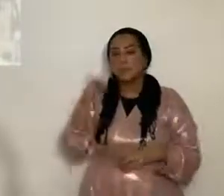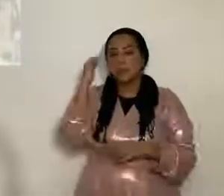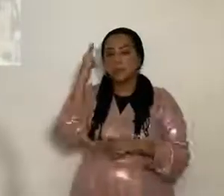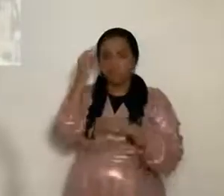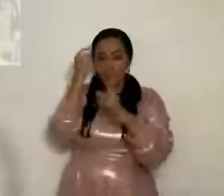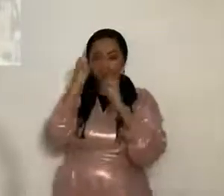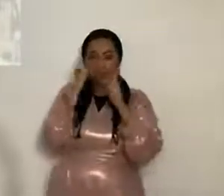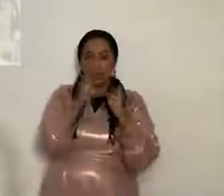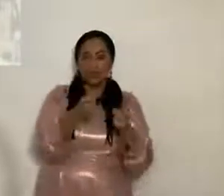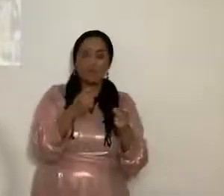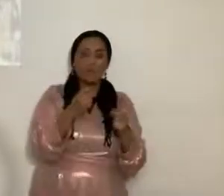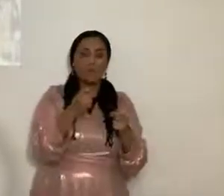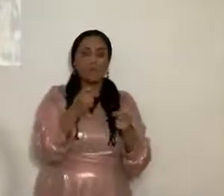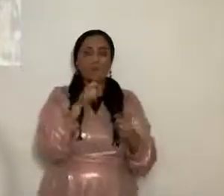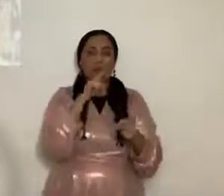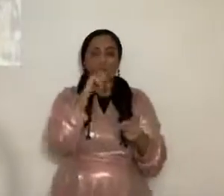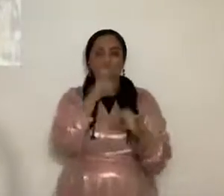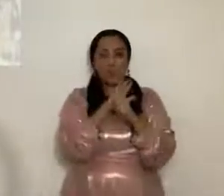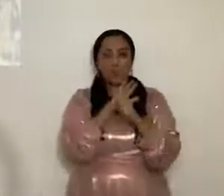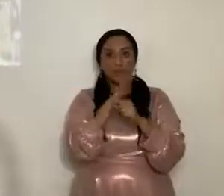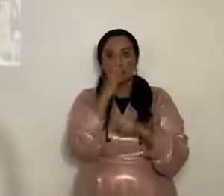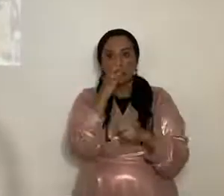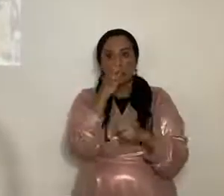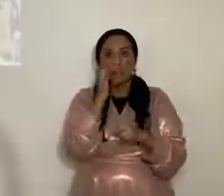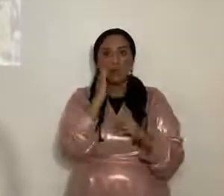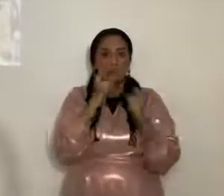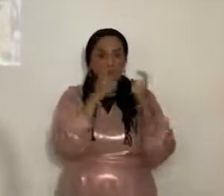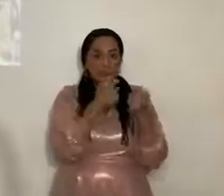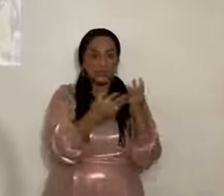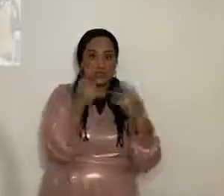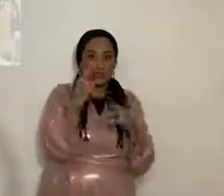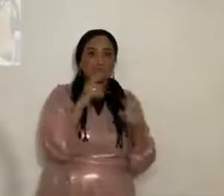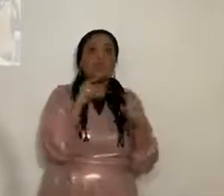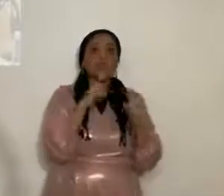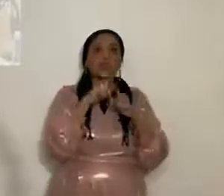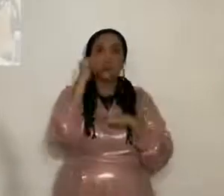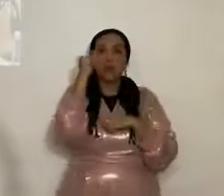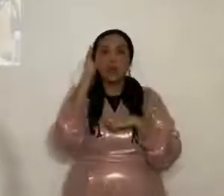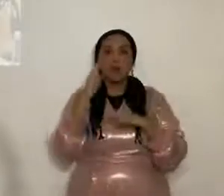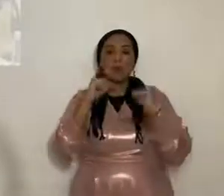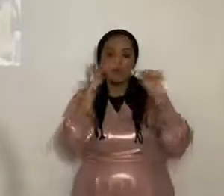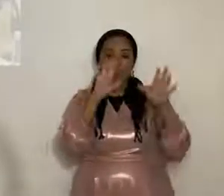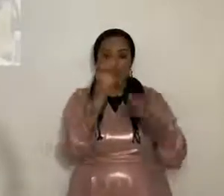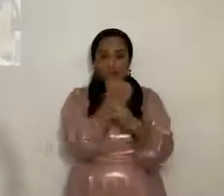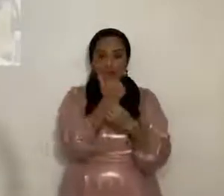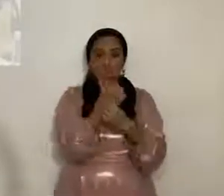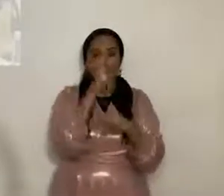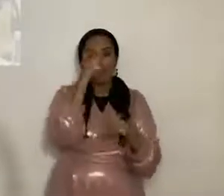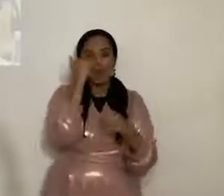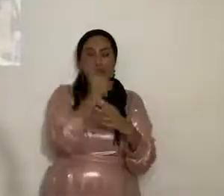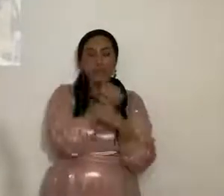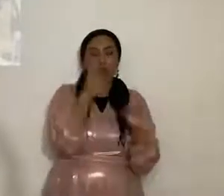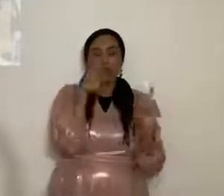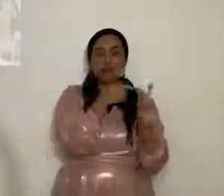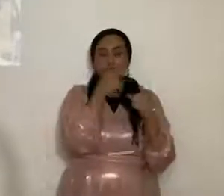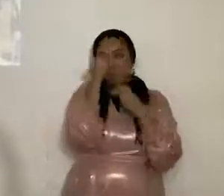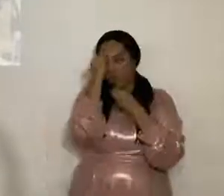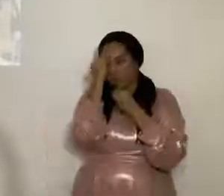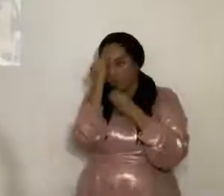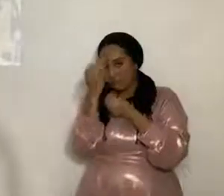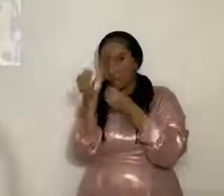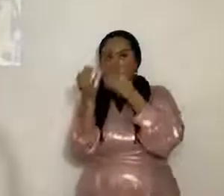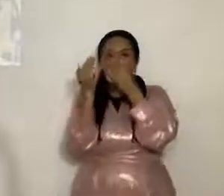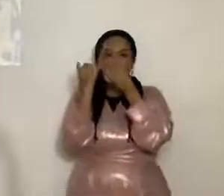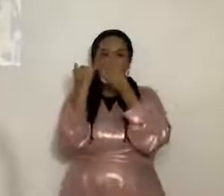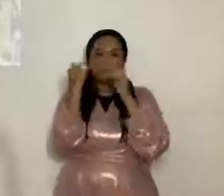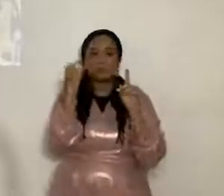promesa de una recompensa. Pero Yahweh bendijo a Abraham porque él fue obediente y por lo